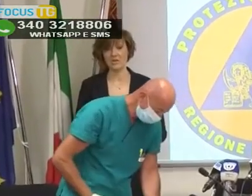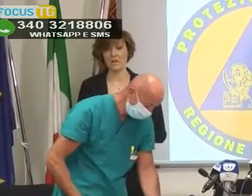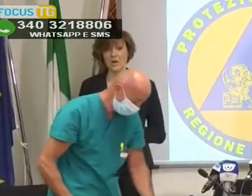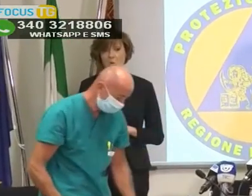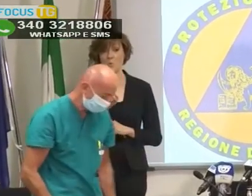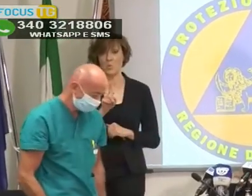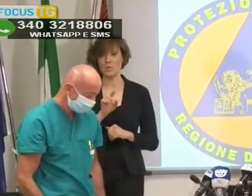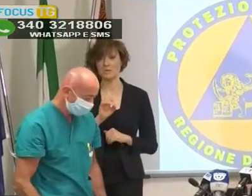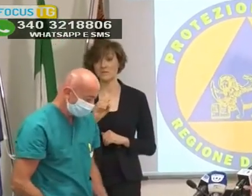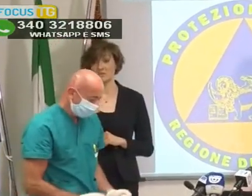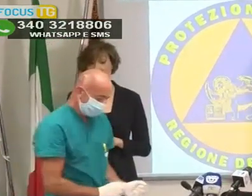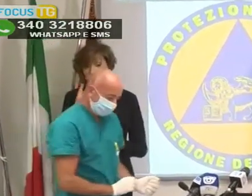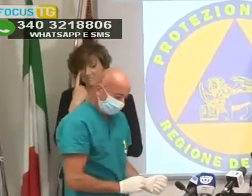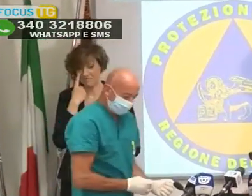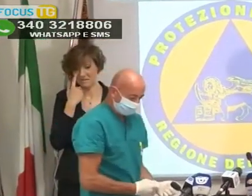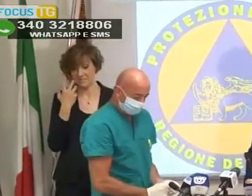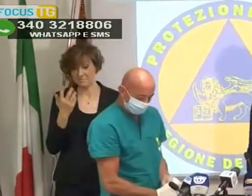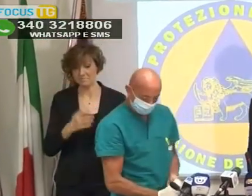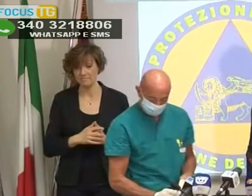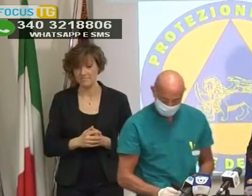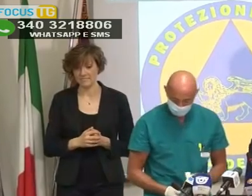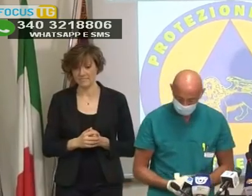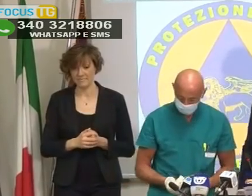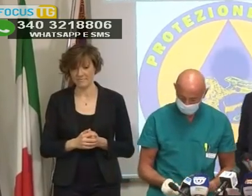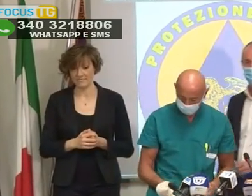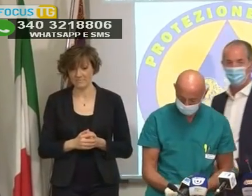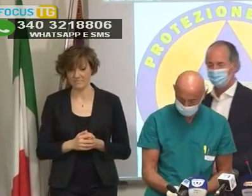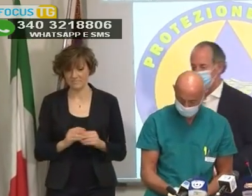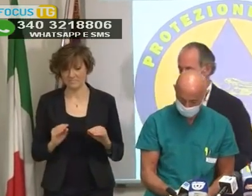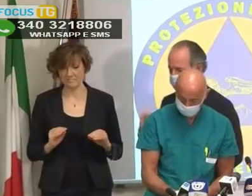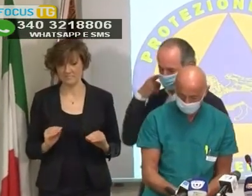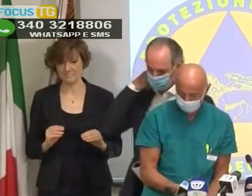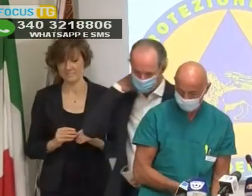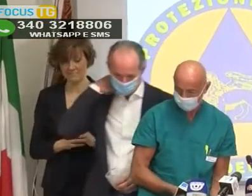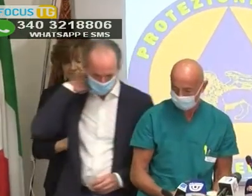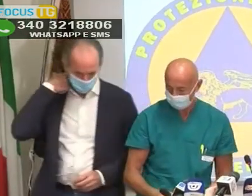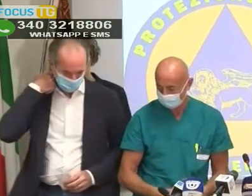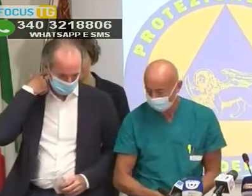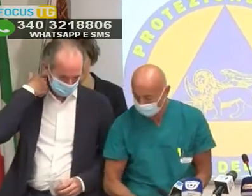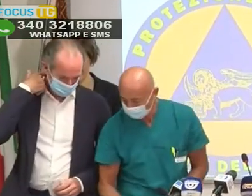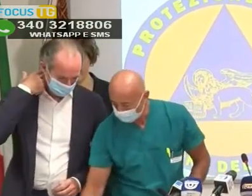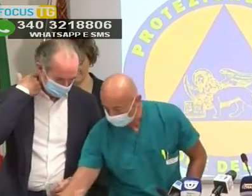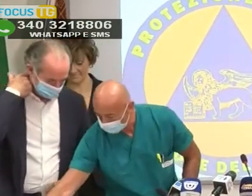13.03, prego dottor Rigoli, si sta già colorando.